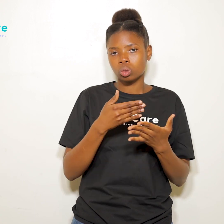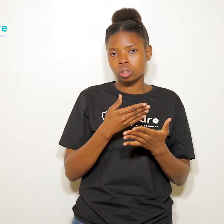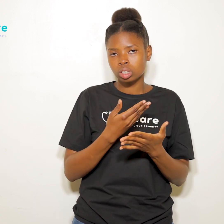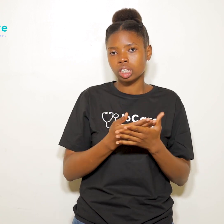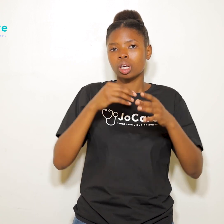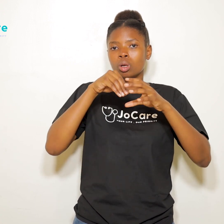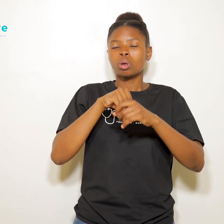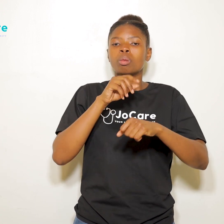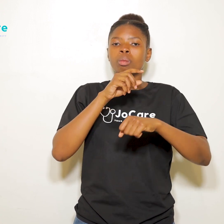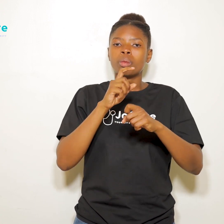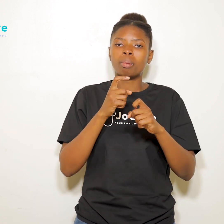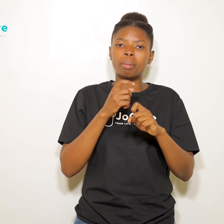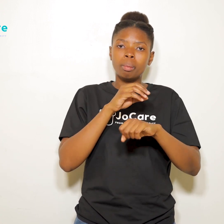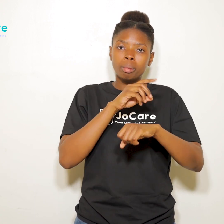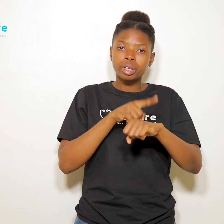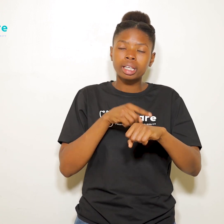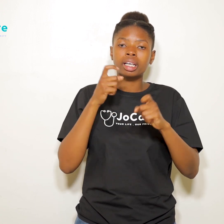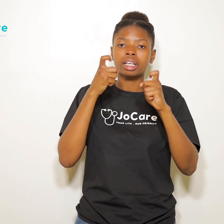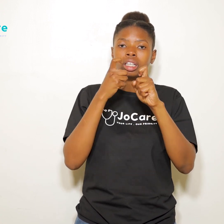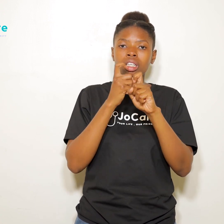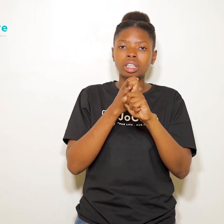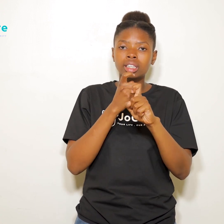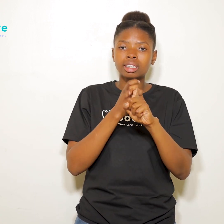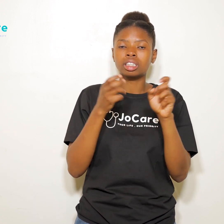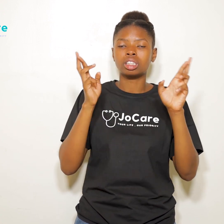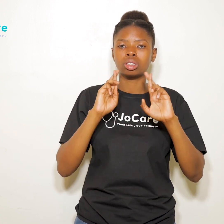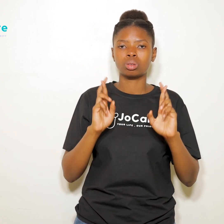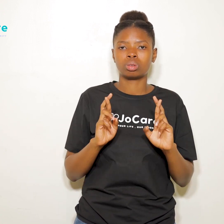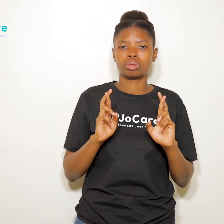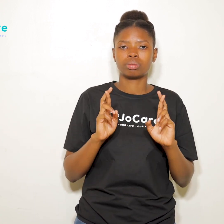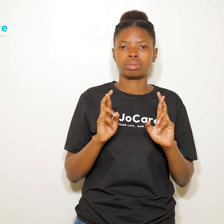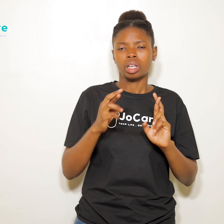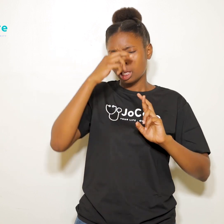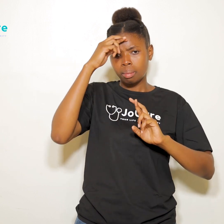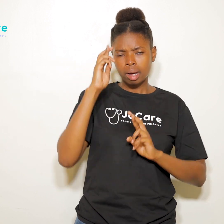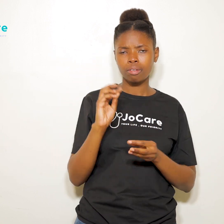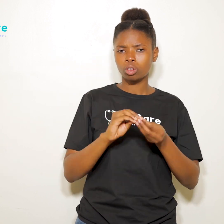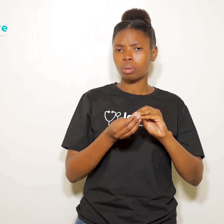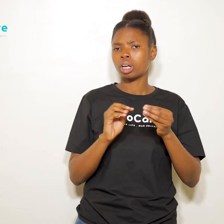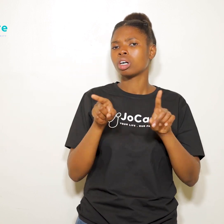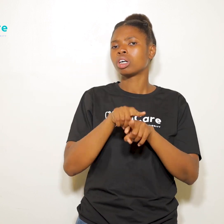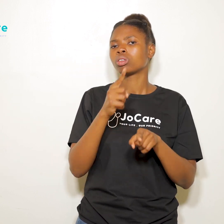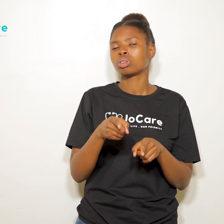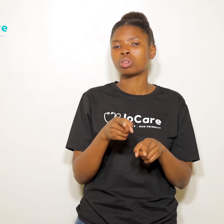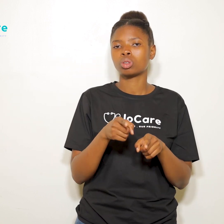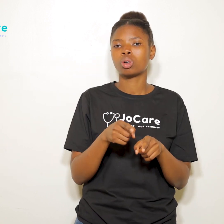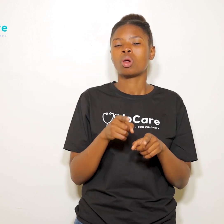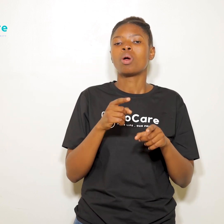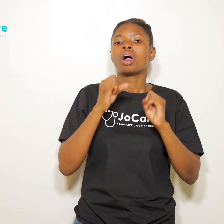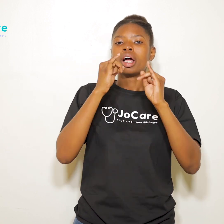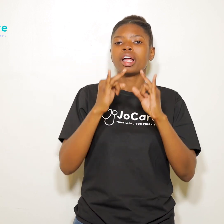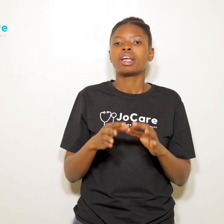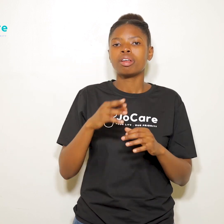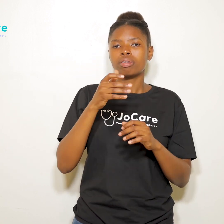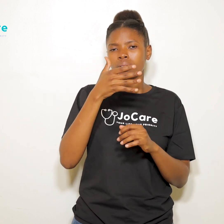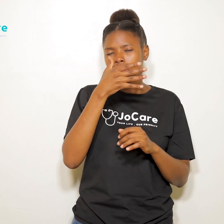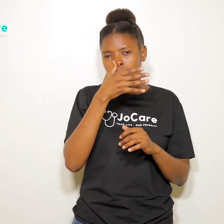impamvu tuyibara gutyo ni ukuvuga ngo intangangore yirekuwe ku munsi wa 14 ibishobora kubaho mu gihe